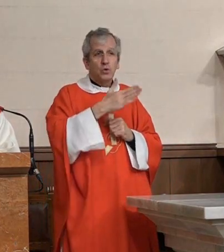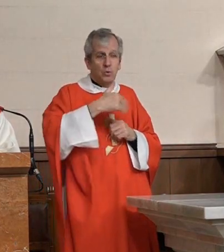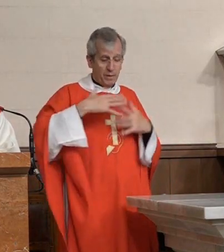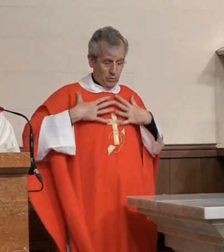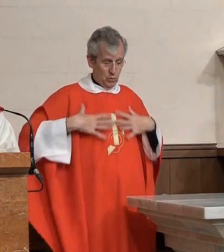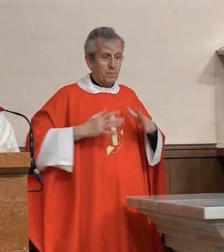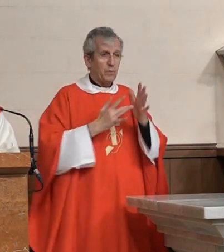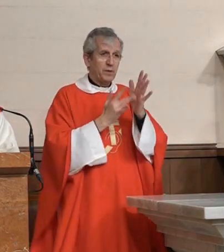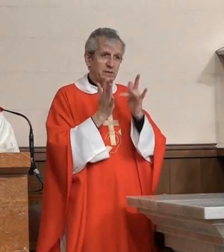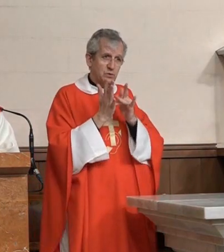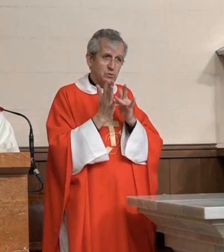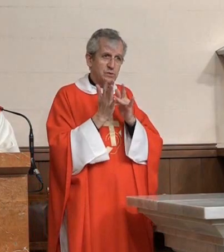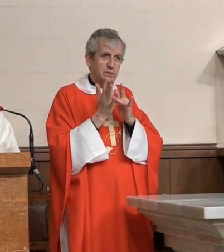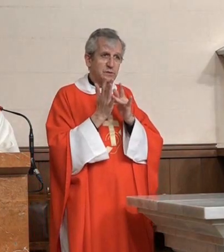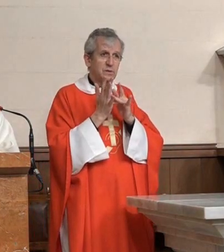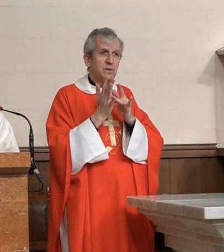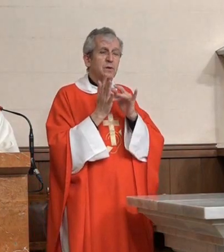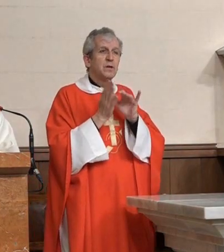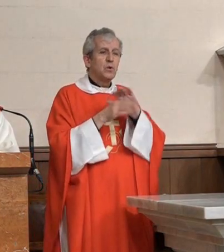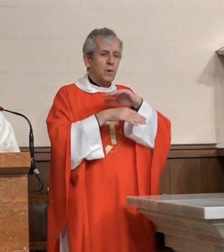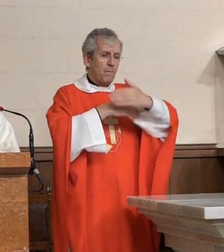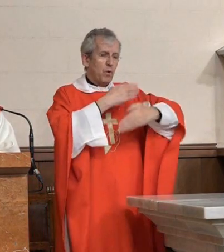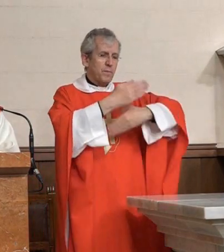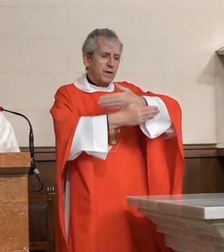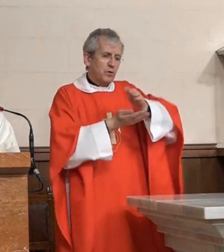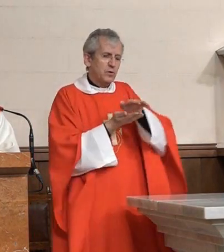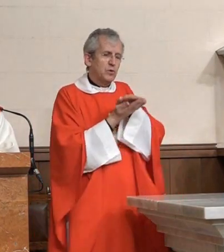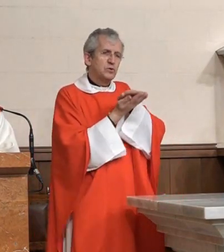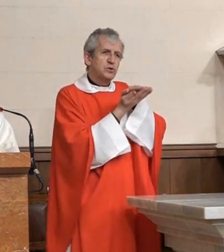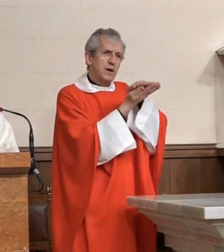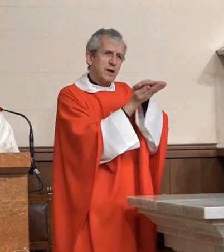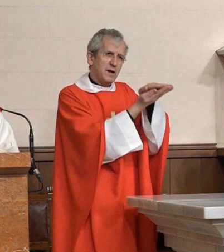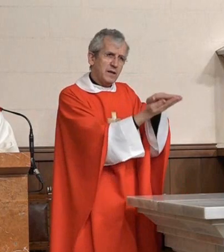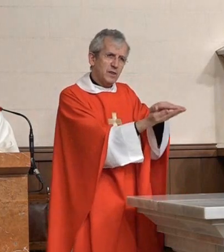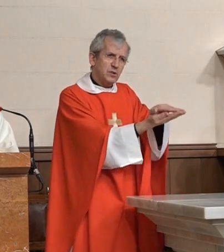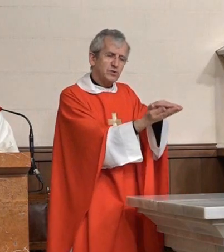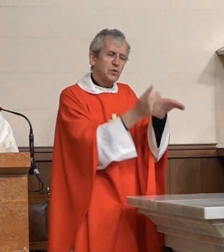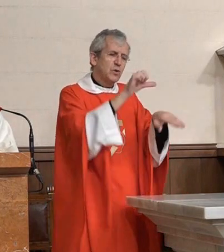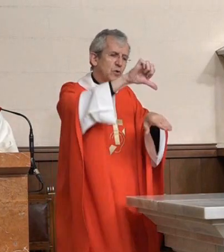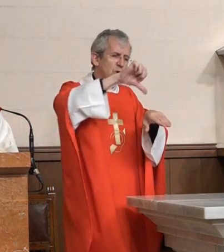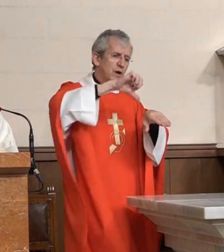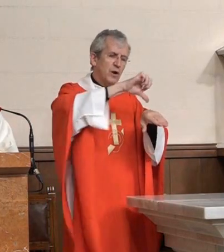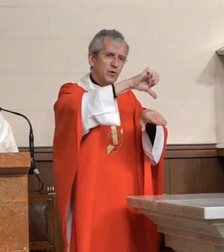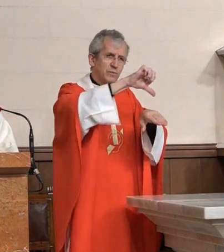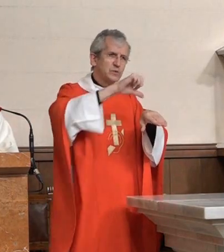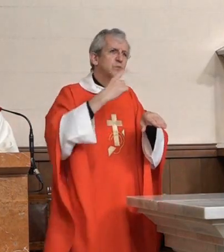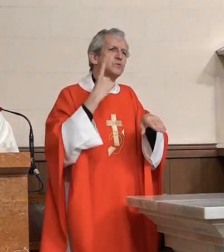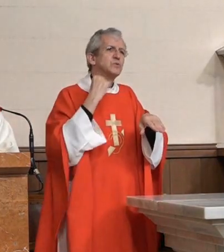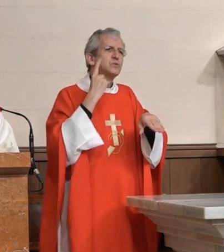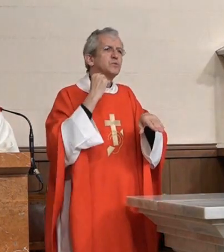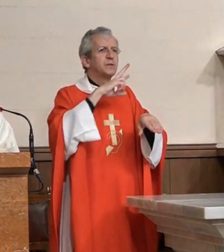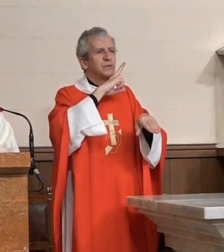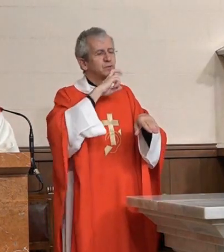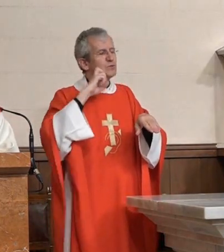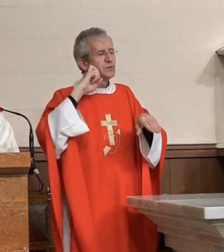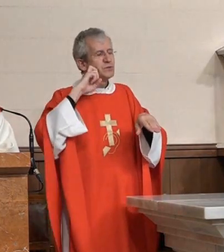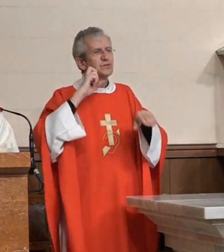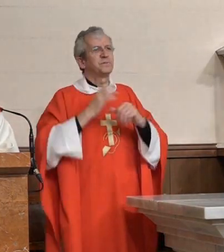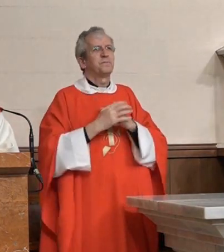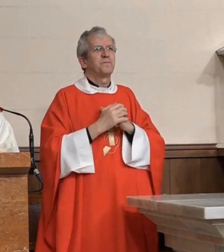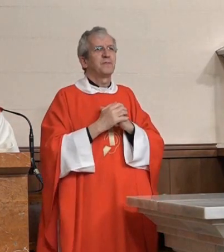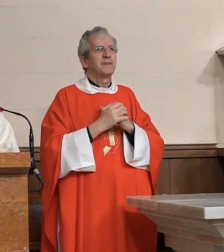Tomaron el cuerpo de Jesús y lo envolvieron en los lienzos con los aromas, según se acostumbra a enterrar entre los